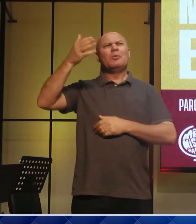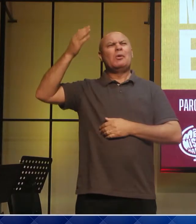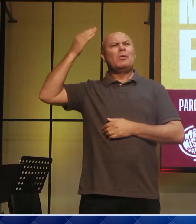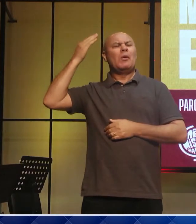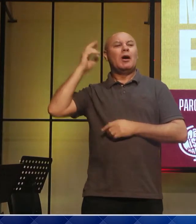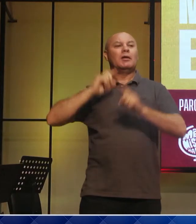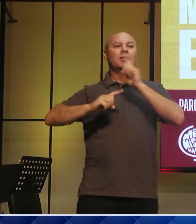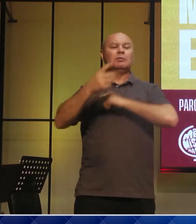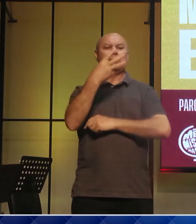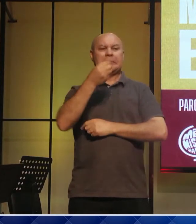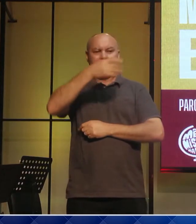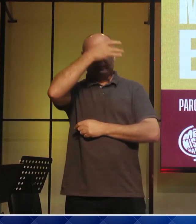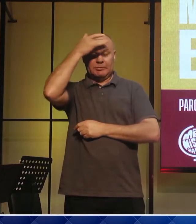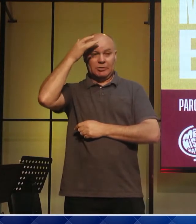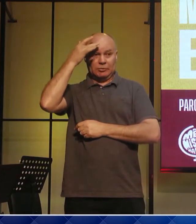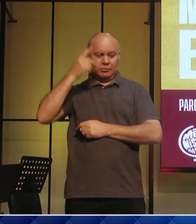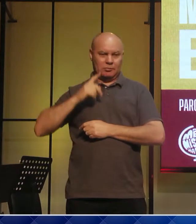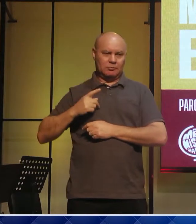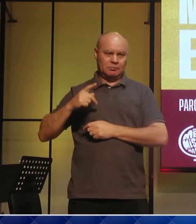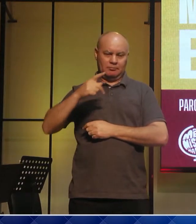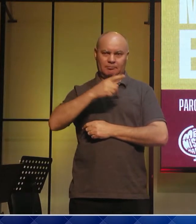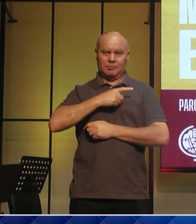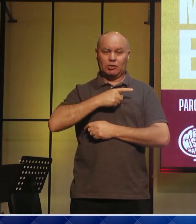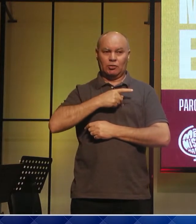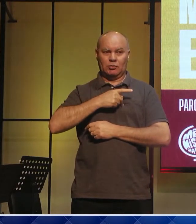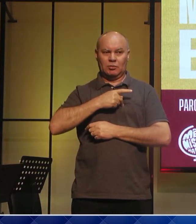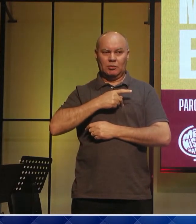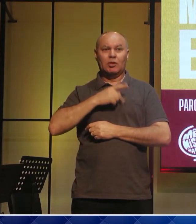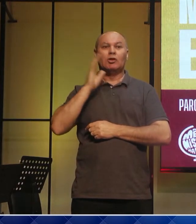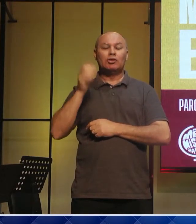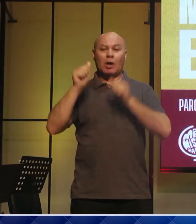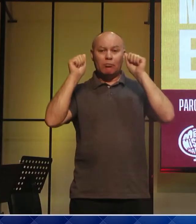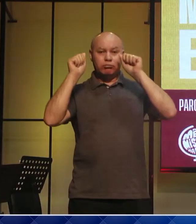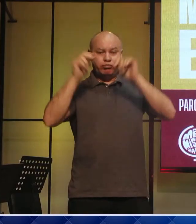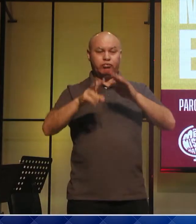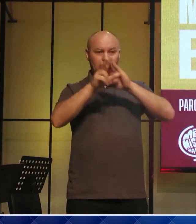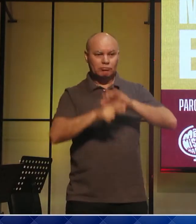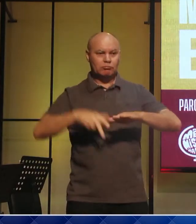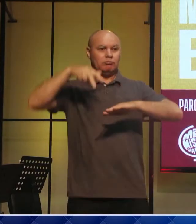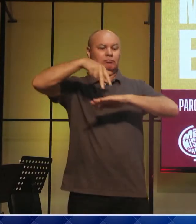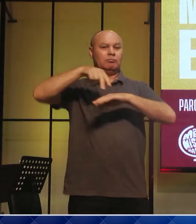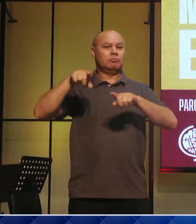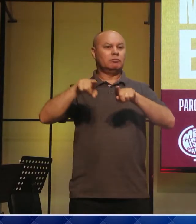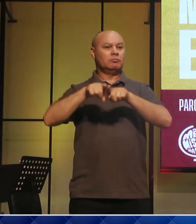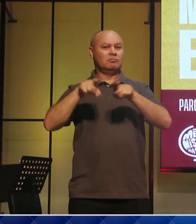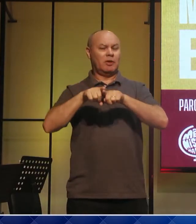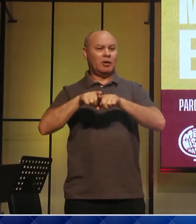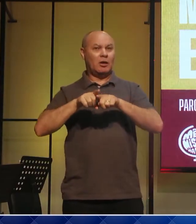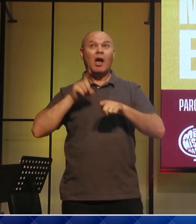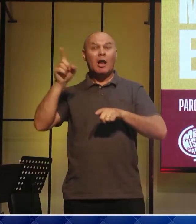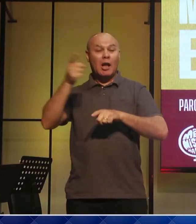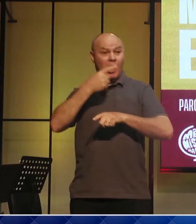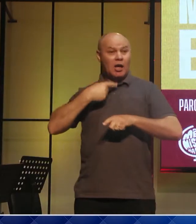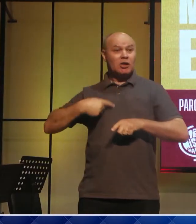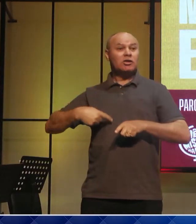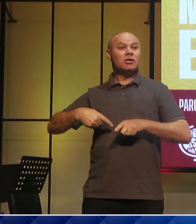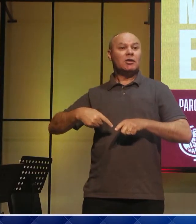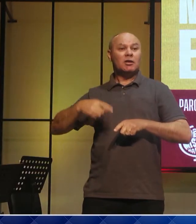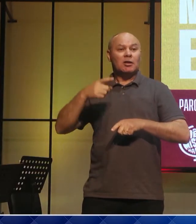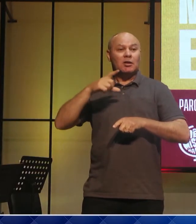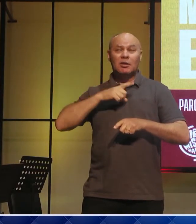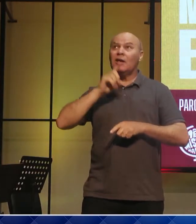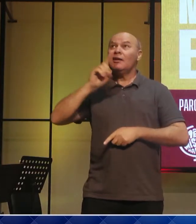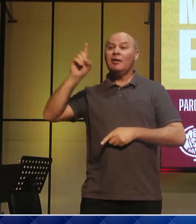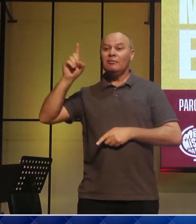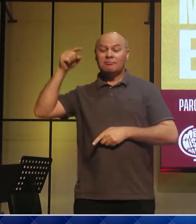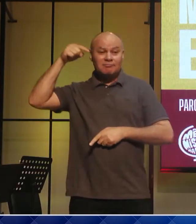ressuscitam. Porque o Deus da China é o Deus de Canoas. O Deus de Canoas é o Deus da IBFC. O Deus